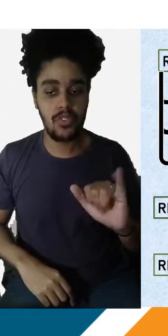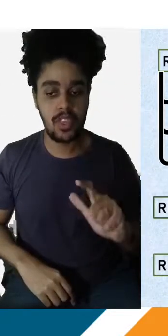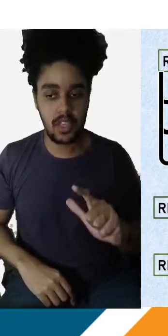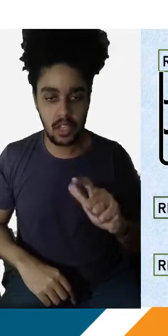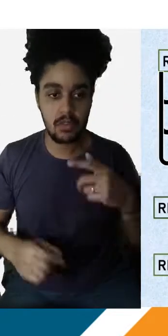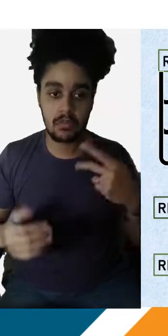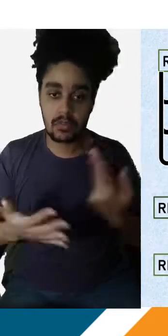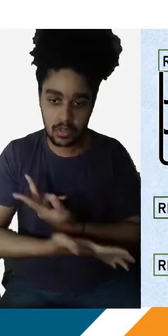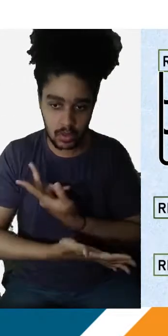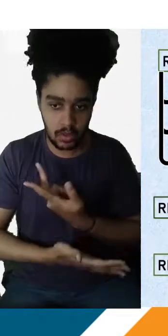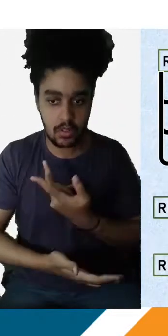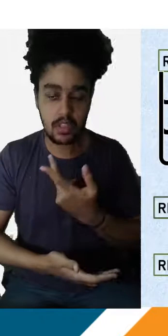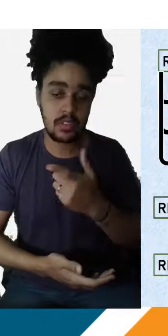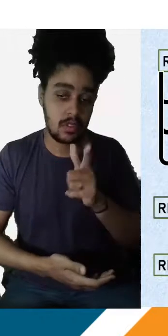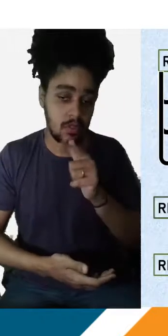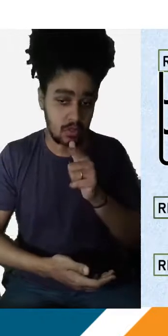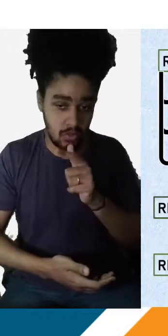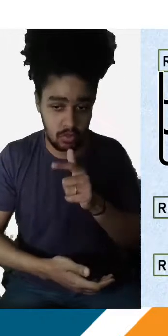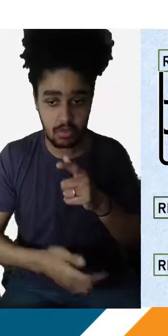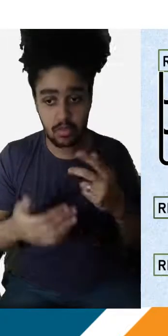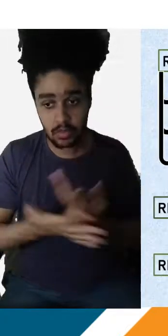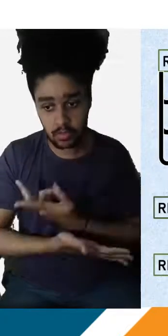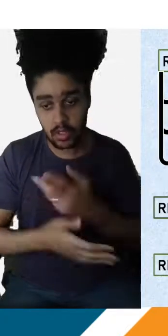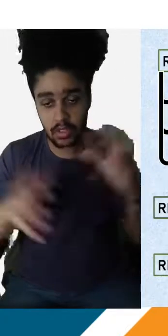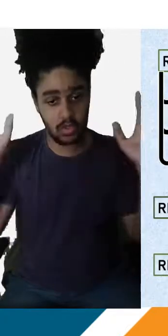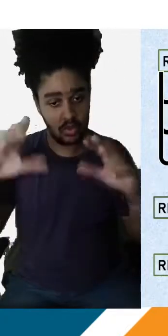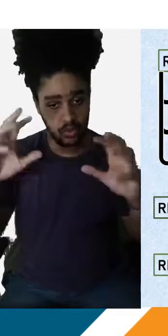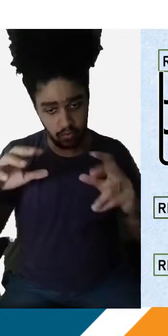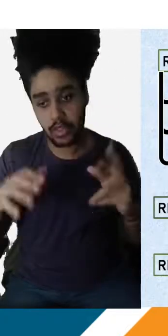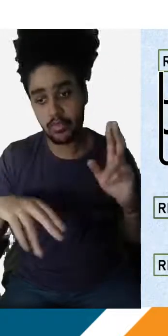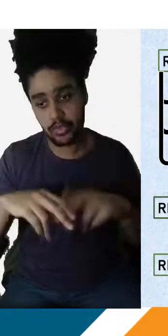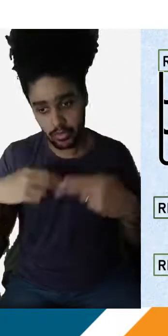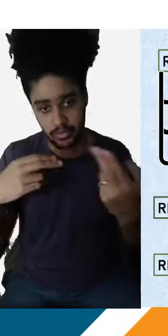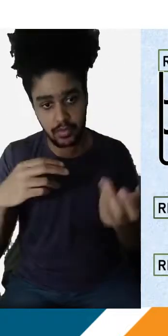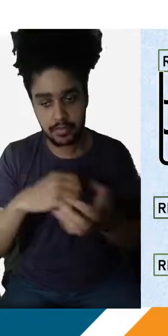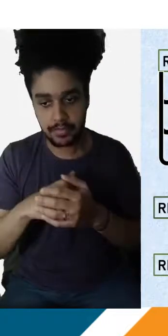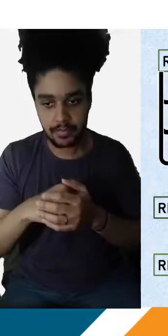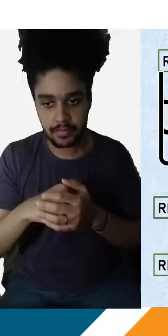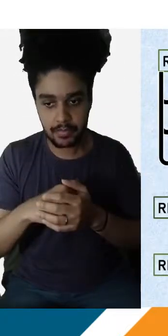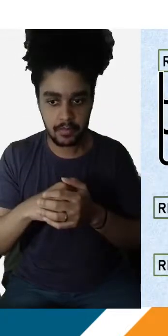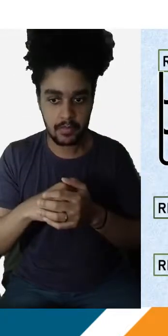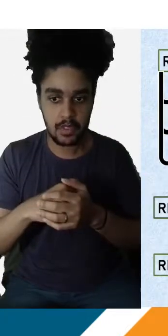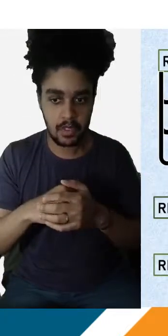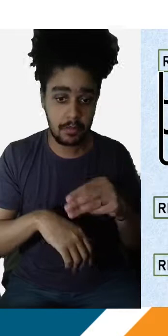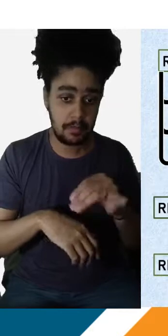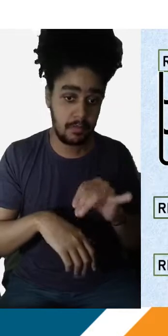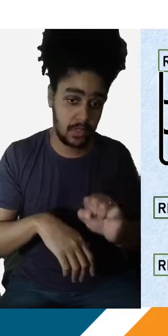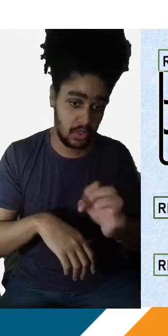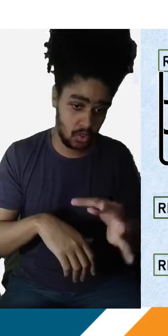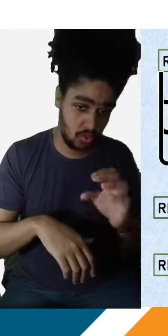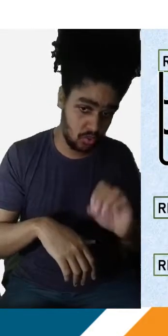o abastecimento do rio se dá através das chuvas, né? Tranquilo. E o